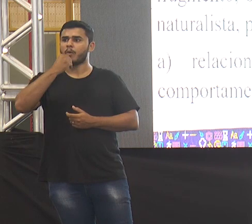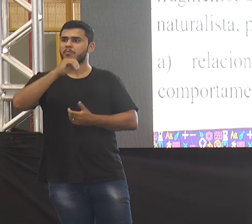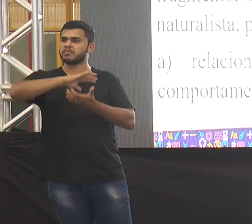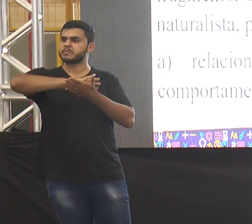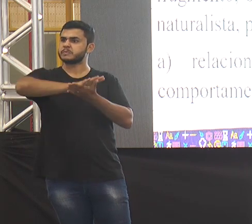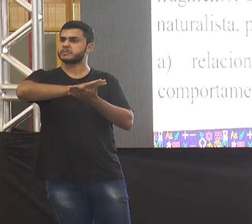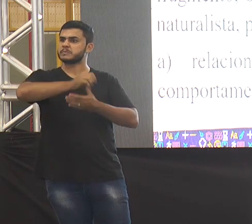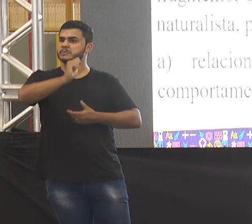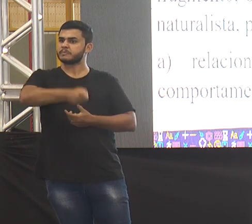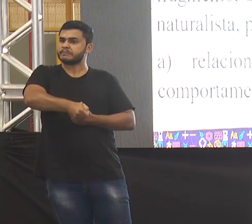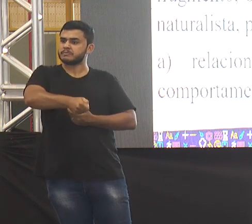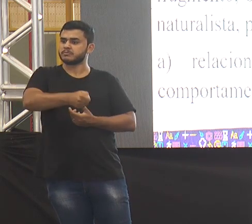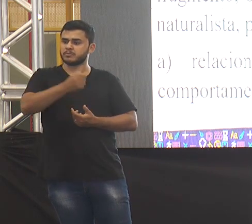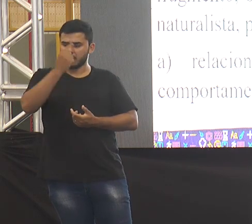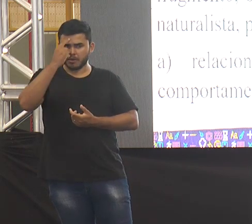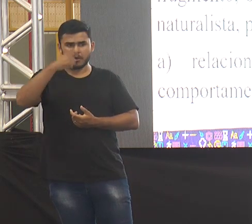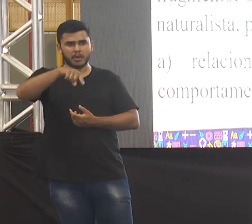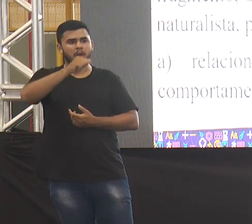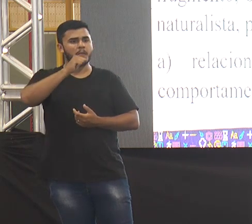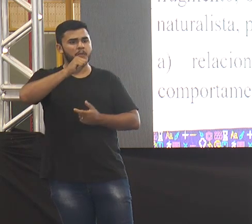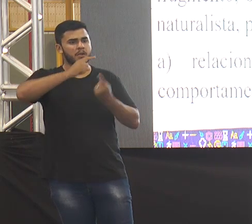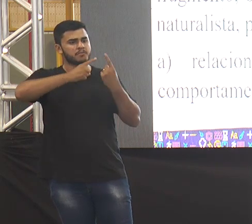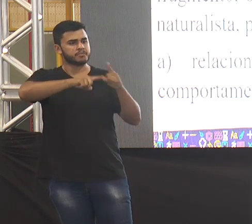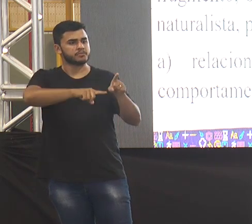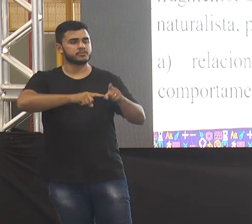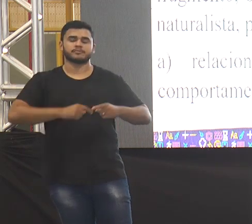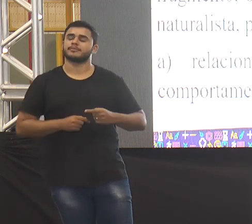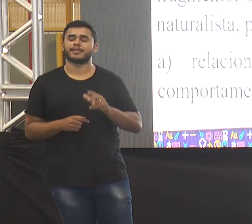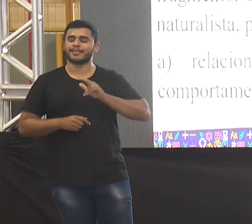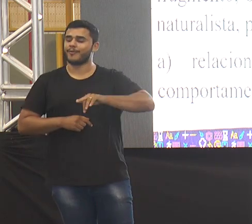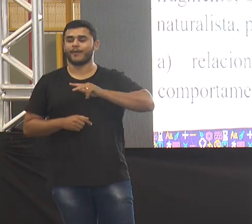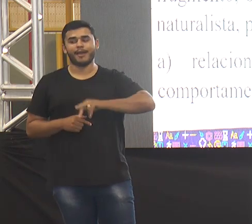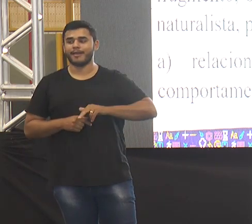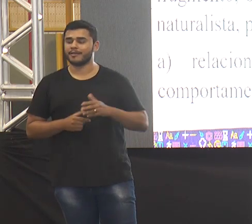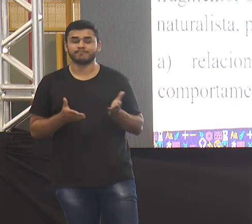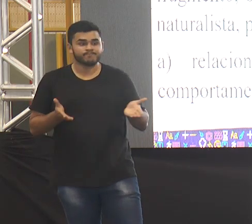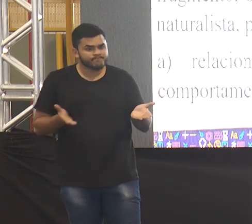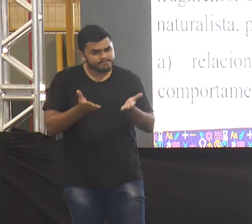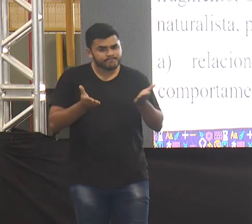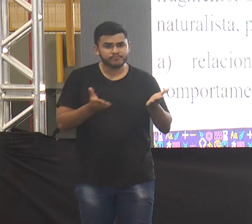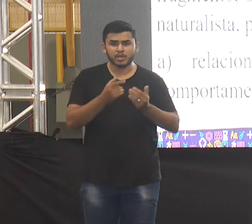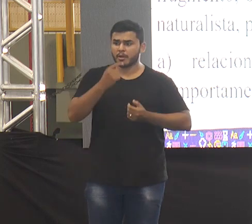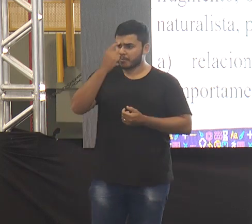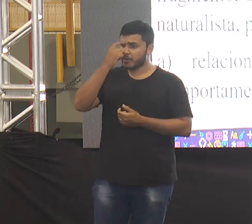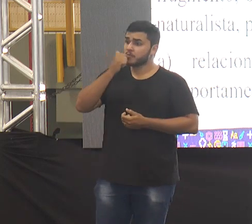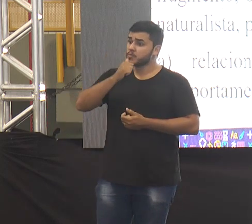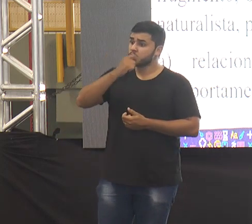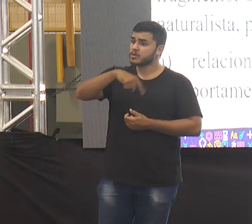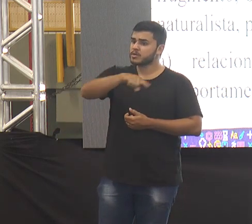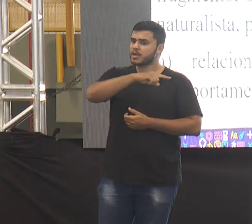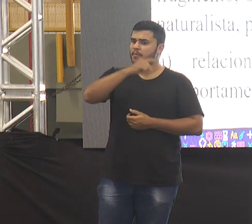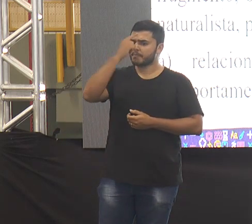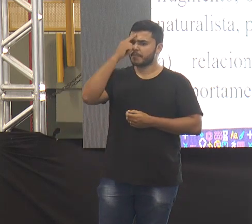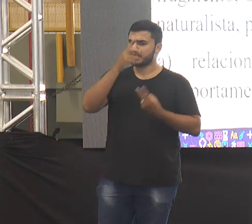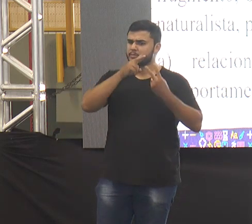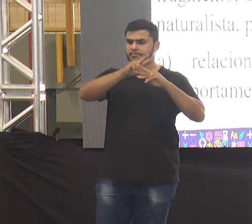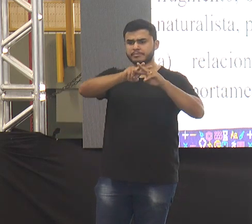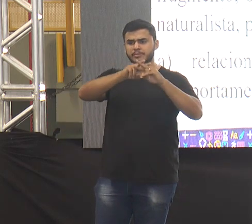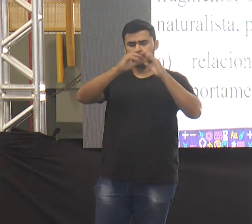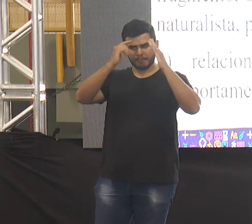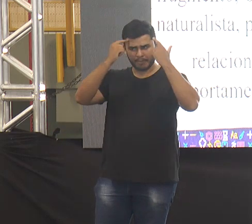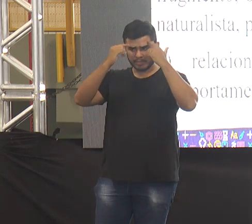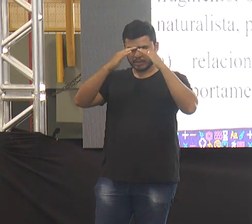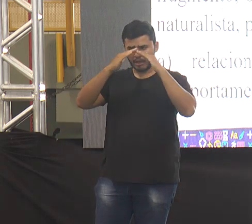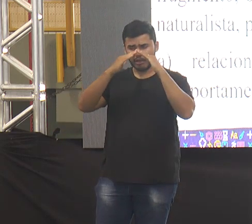machista e tivesse uma visão ruim das mulheres. É o contrário. O Machado enxerga que a mulher é uma prisioneira naquela